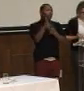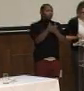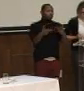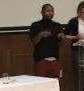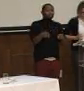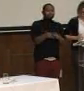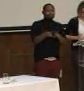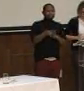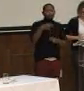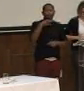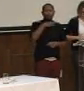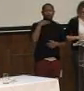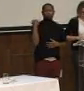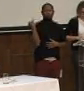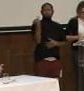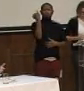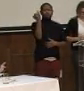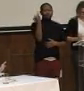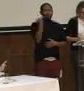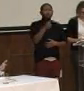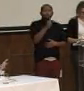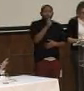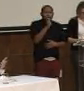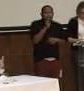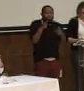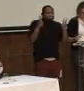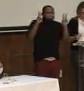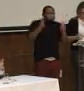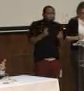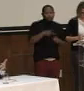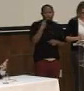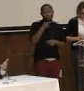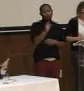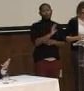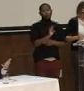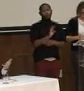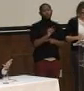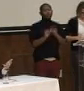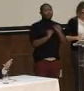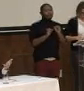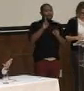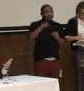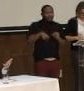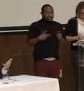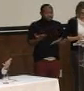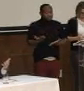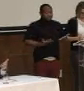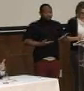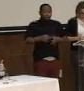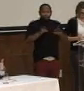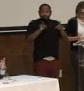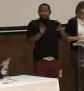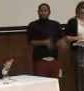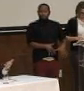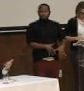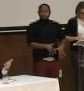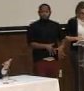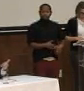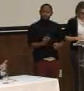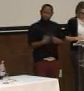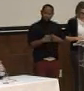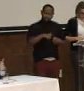considero muito importante, que não foi tocado aqui, aproveitando esse tempo, que é a evasão de servidores. Nós estamos perdendo